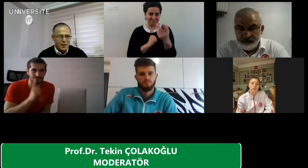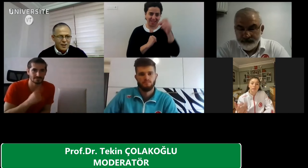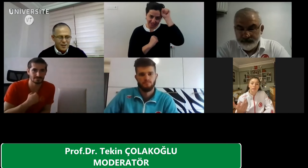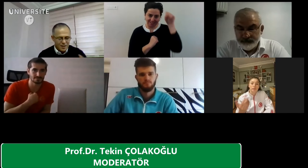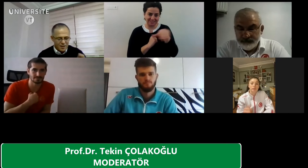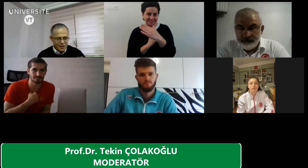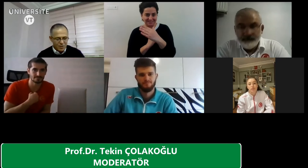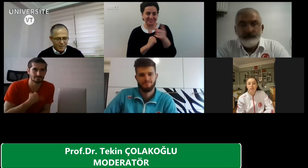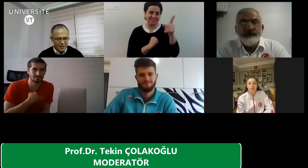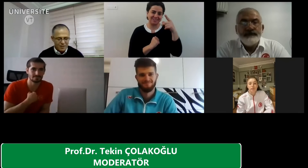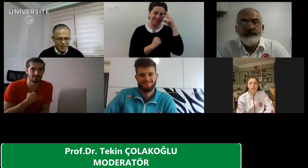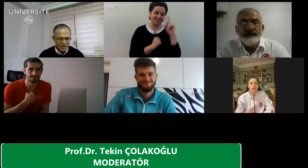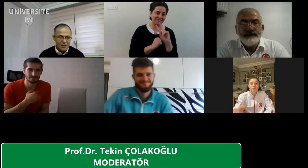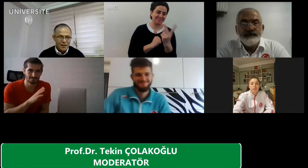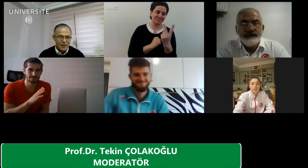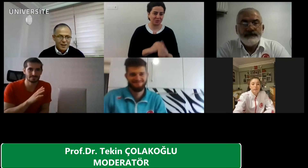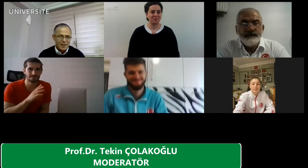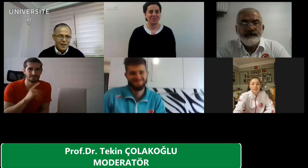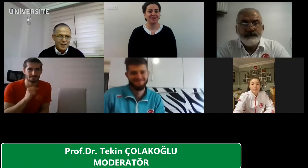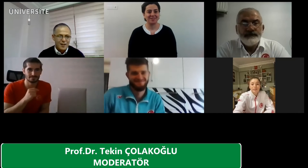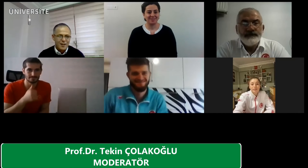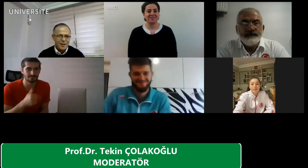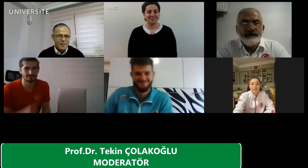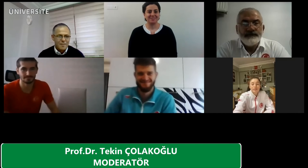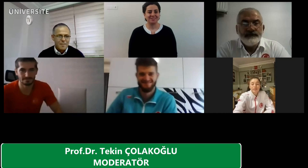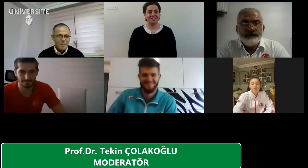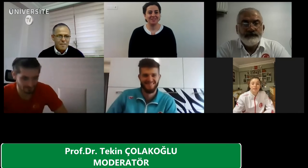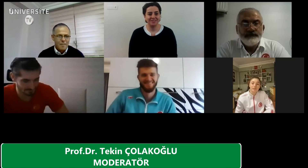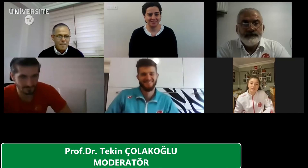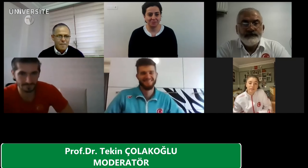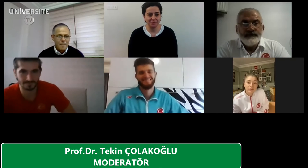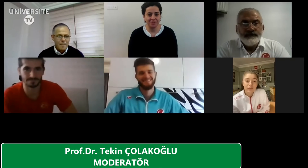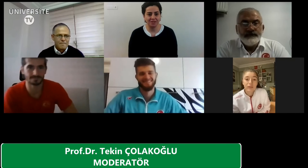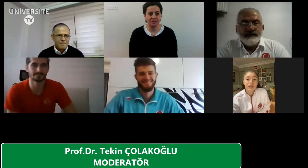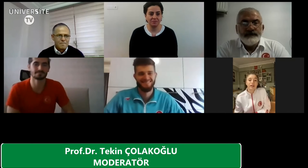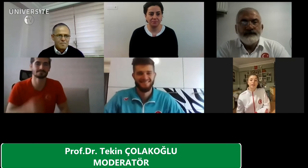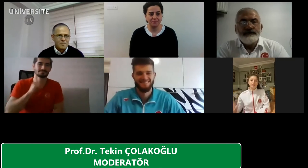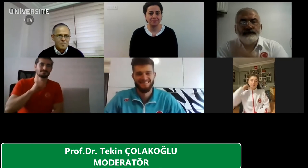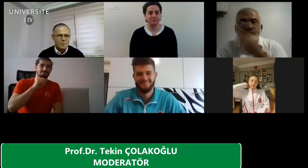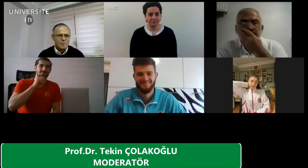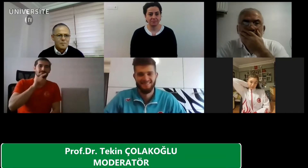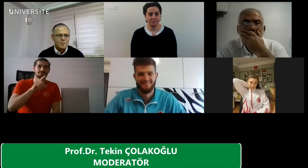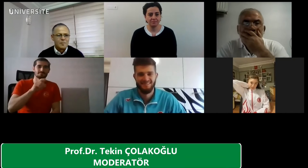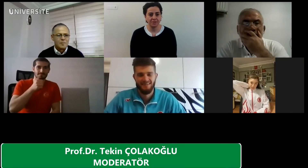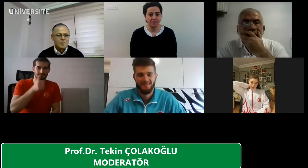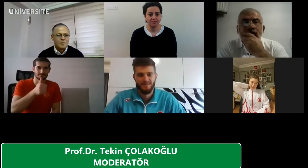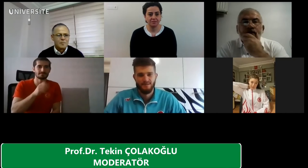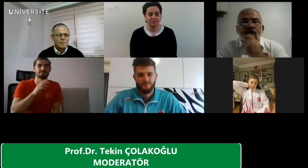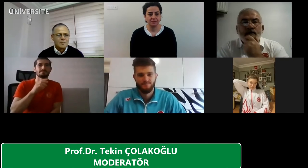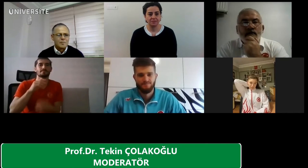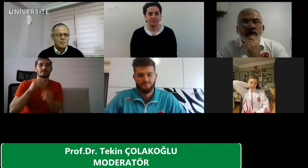gitti herhalde. Kadir o zaman devreye girsin. Gelene kadar. Tabii.